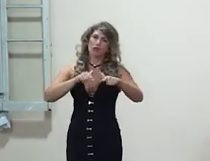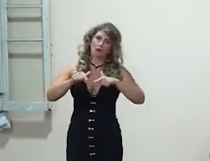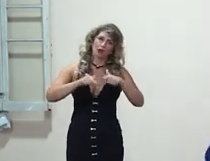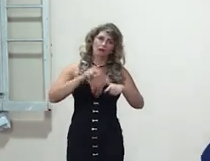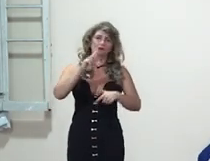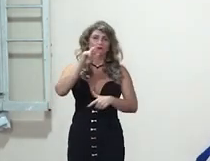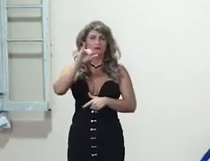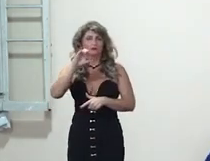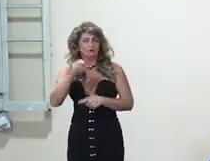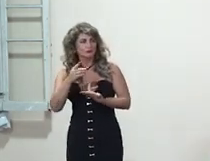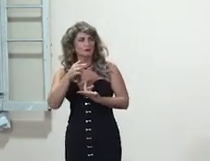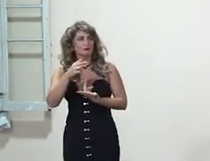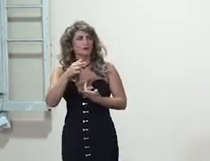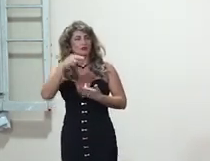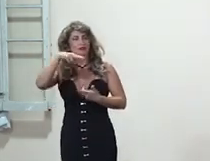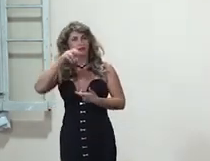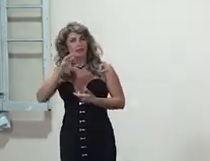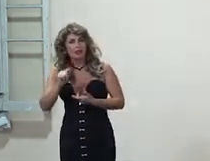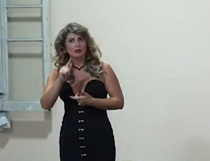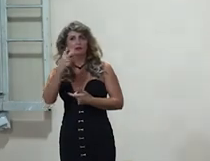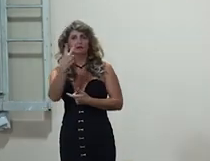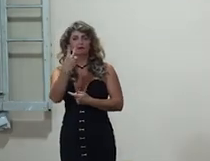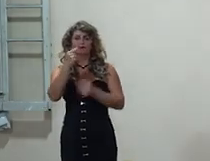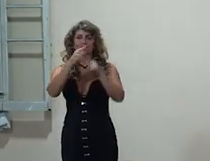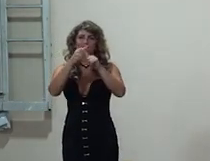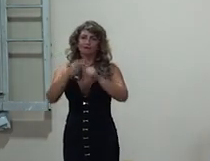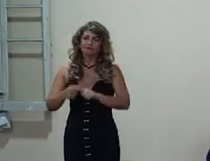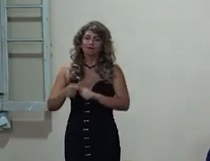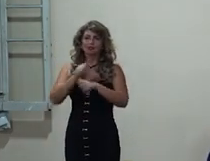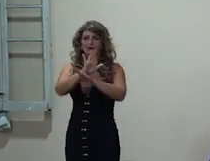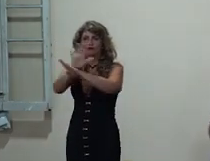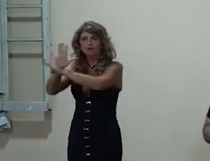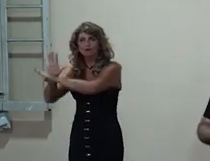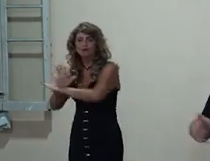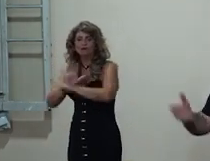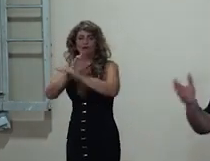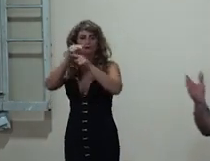2 vezes. Ajudei bastante aqui em Antonina. Enfim,